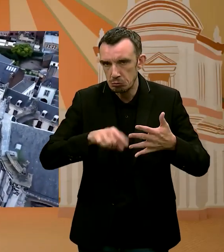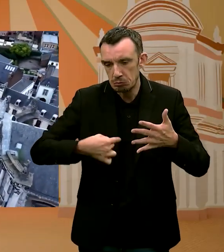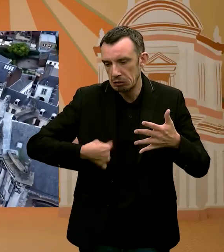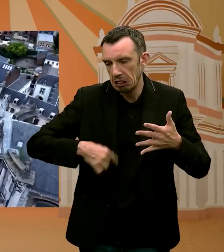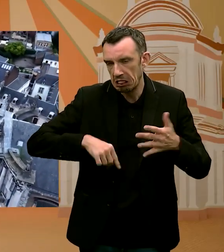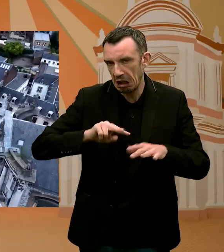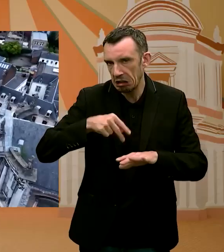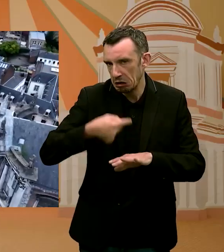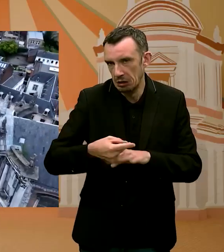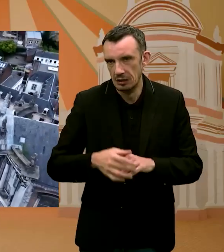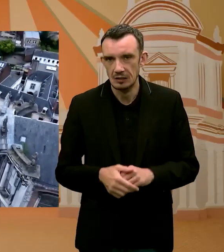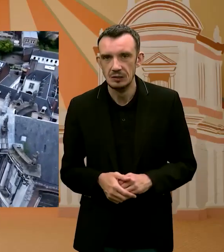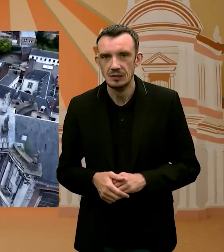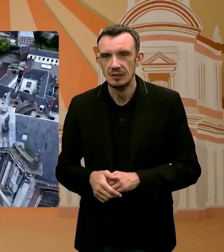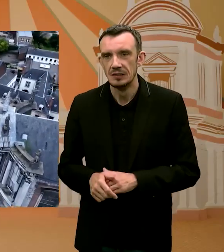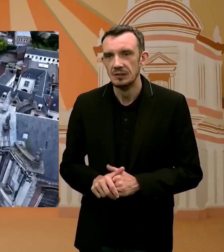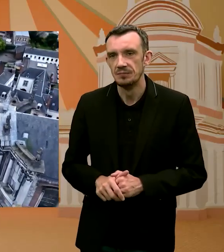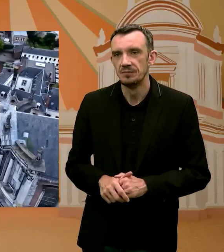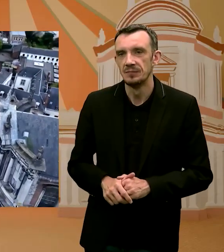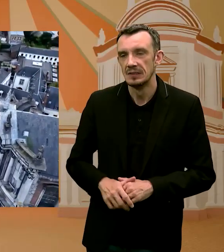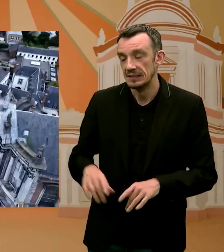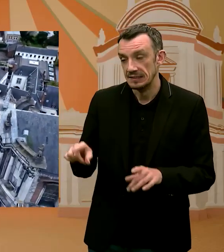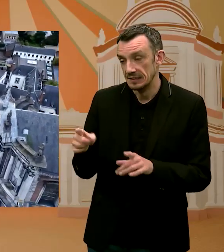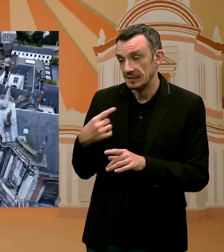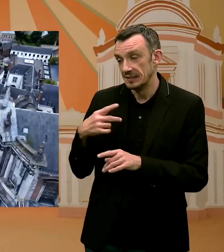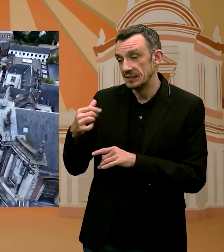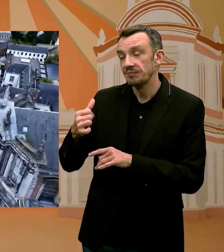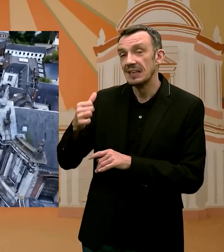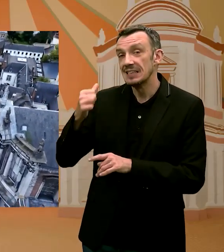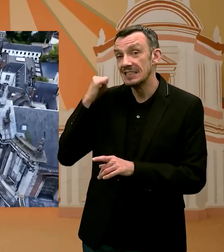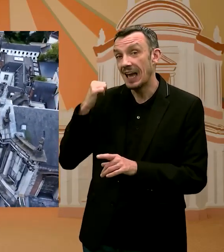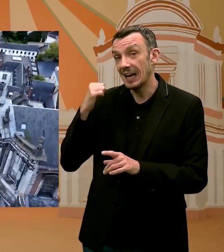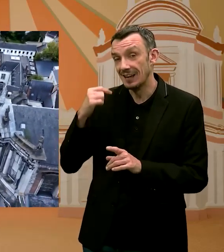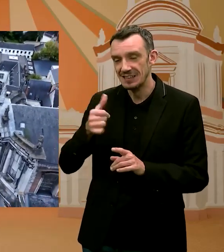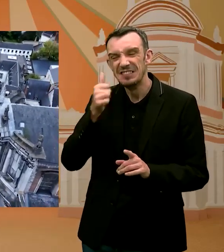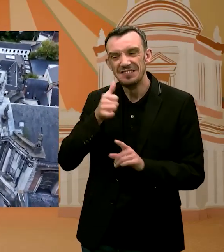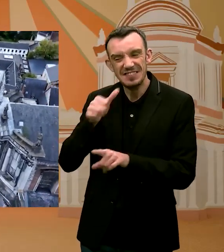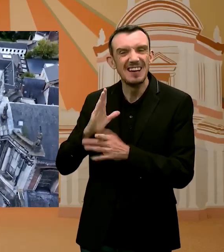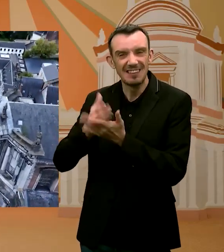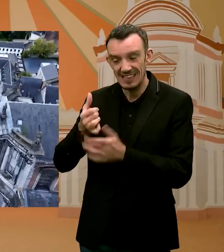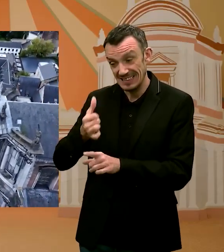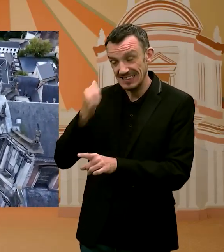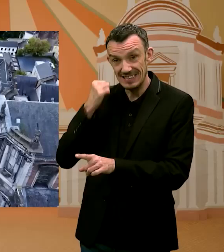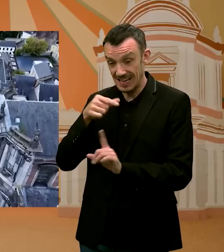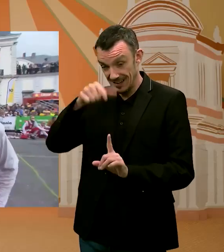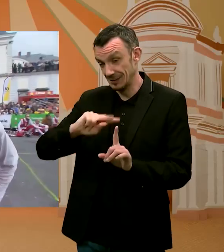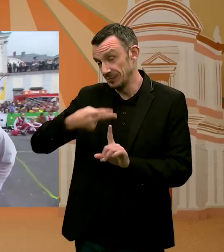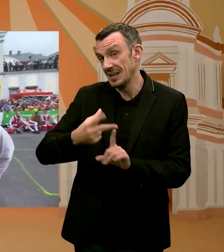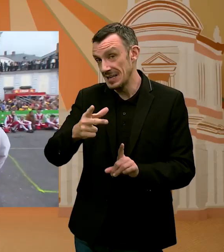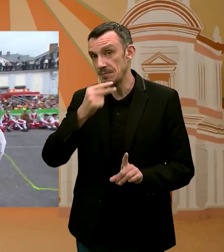suis tombé. T'as fait une Spélier, tu tombes avant la fin. Pascal, justement, est avec nous. Pascal, ça devient compliqué